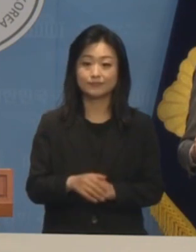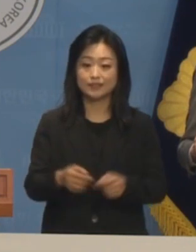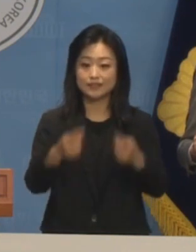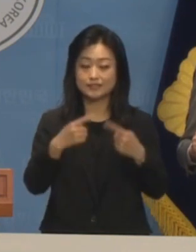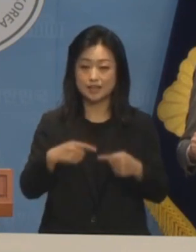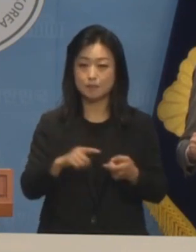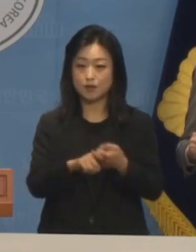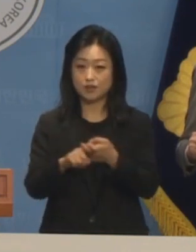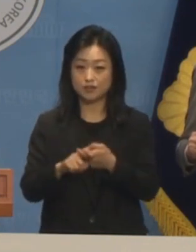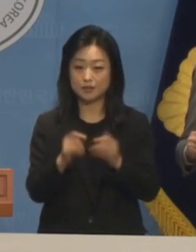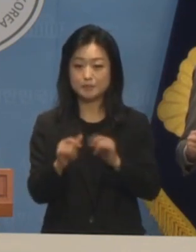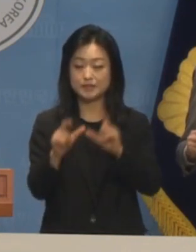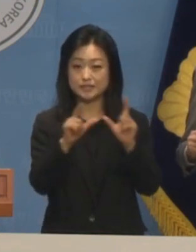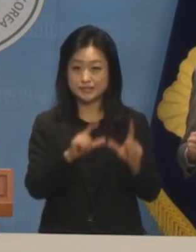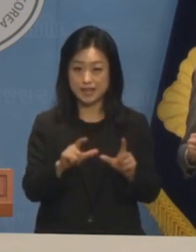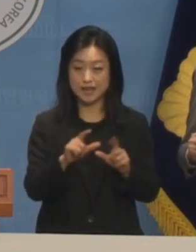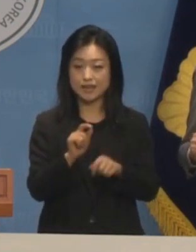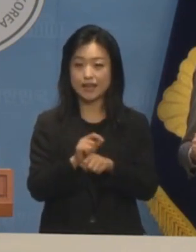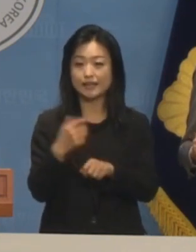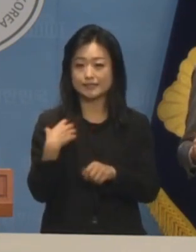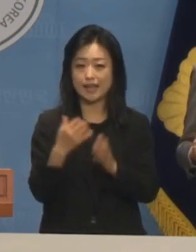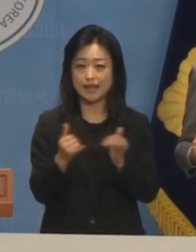참여연대 민생경제팀 간사입니다.